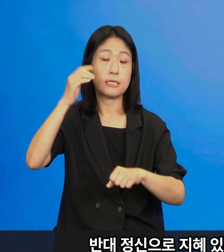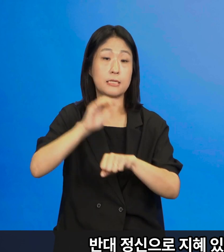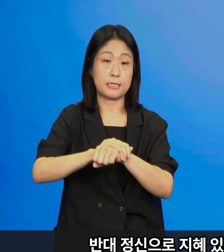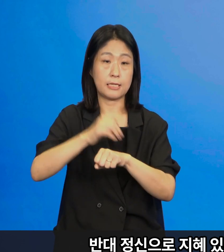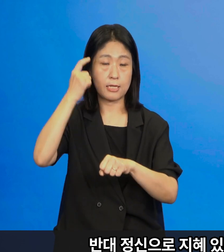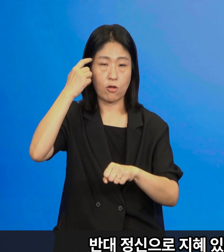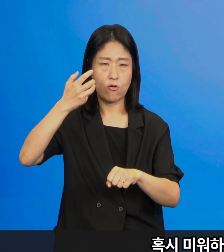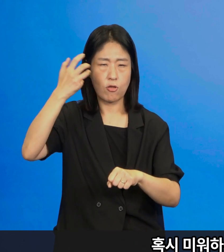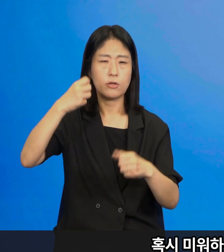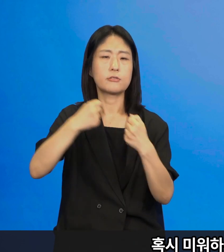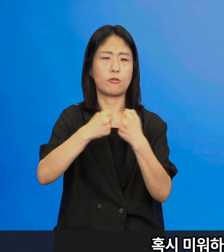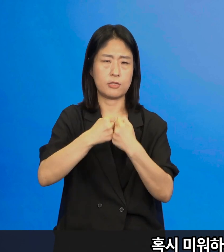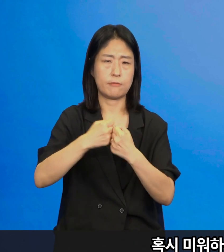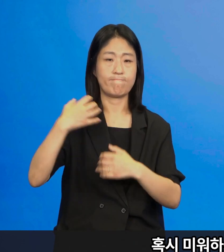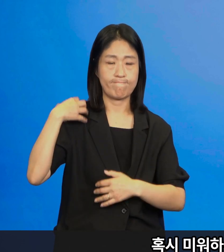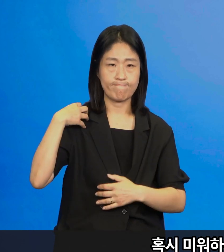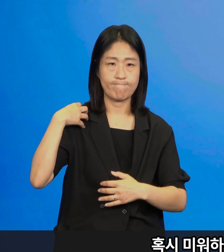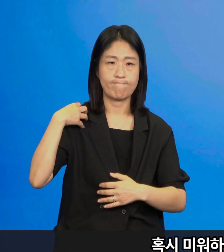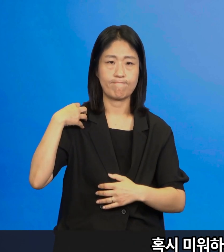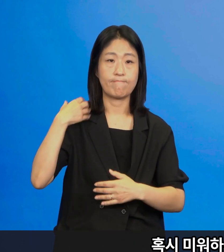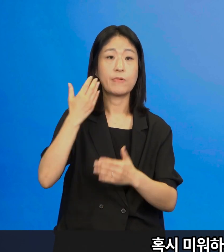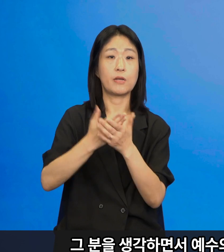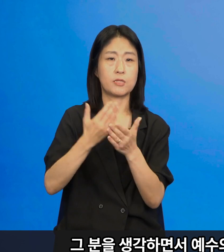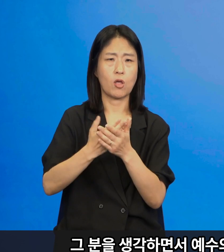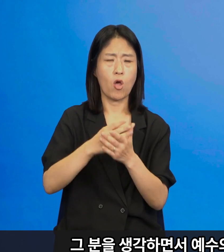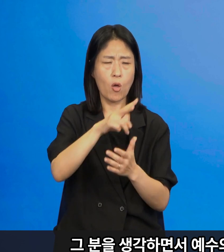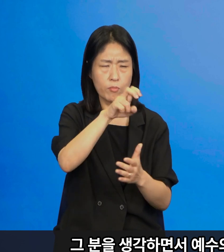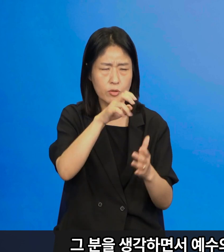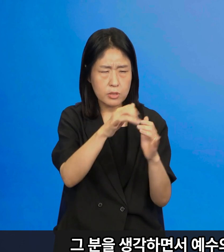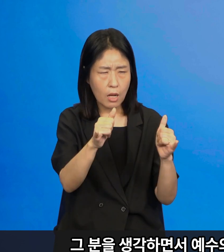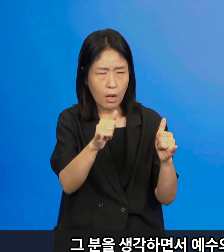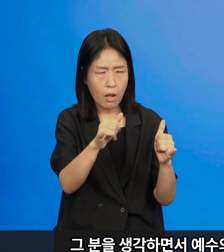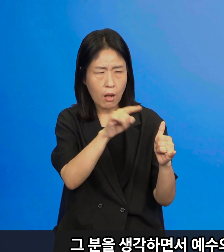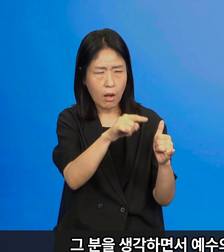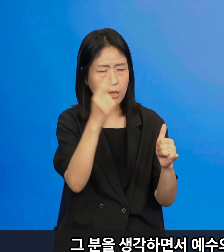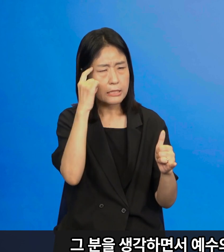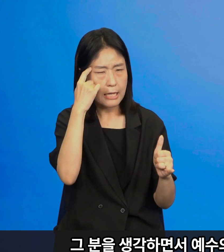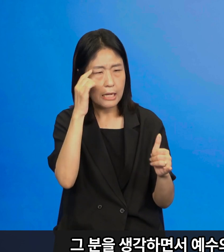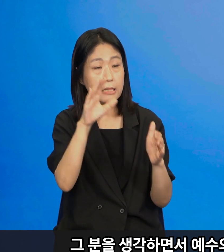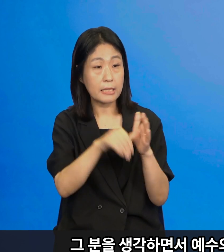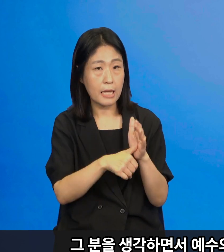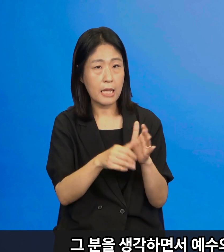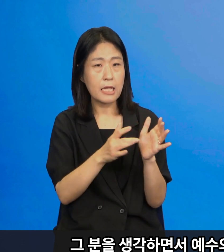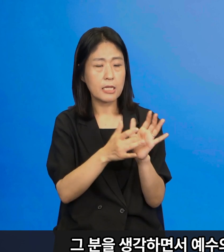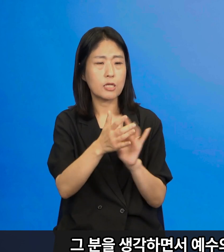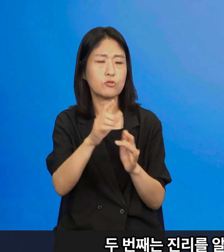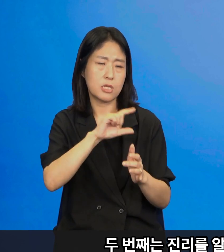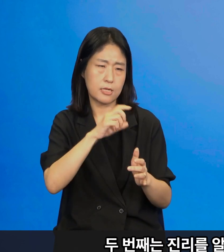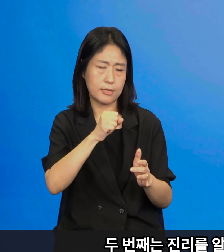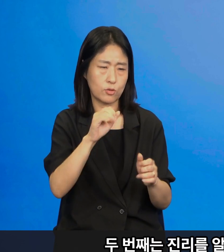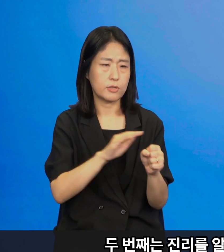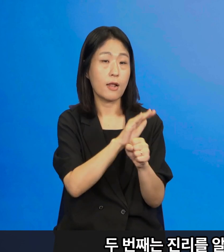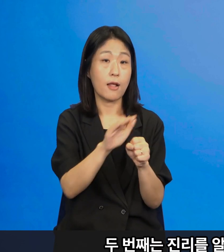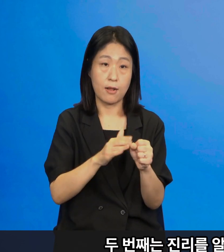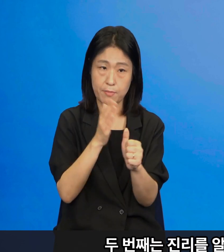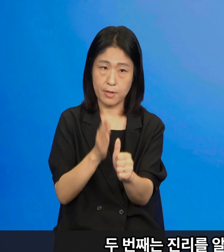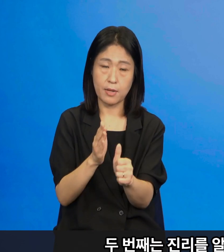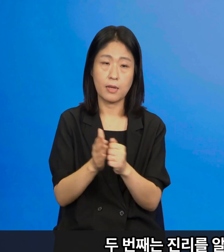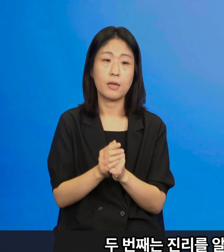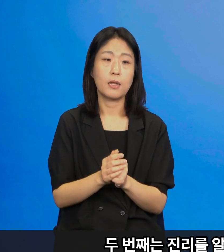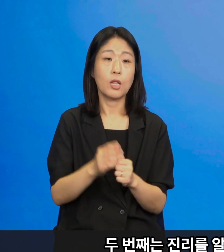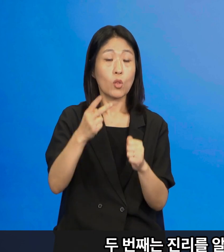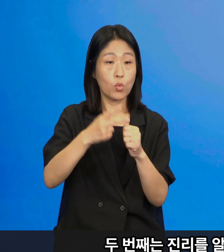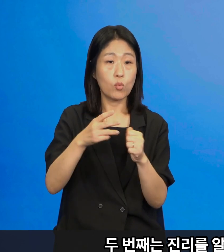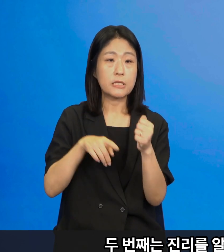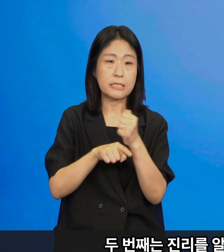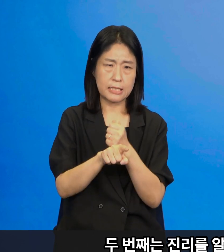전쟁 감당케 하소서. 혹시 미워하는 분들이 있다면 그분을 생각하면서 예수의 이름으로 사랑하기 바랍니다. 두 번째는 진리를